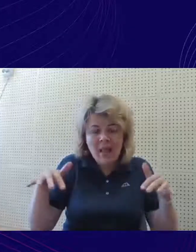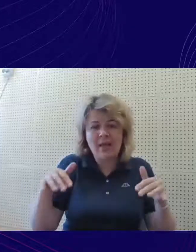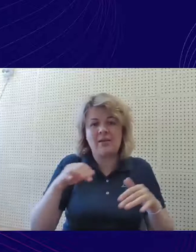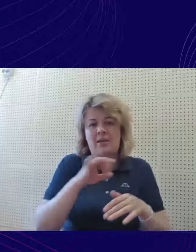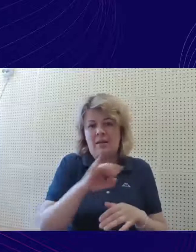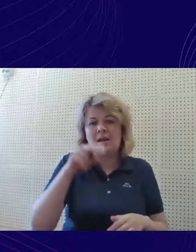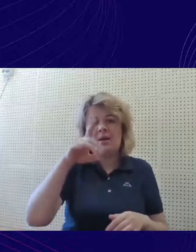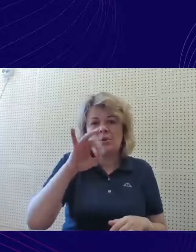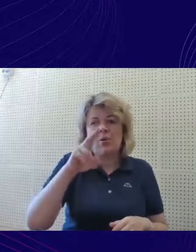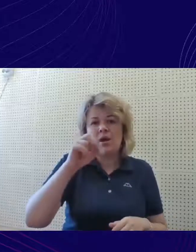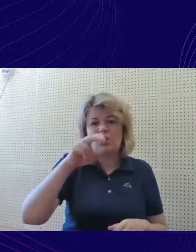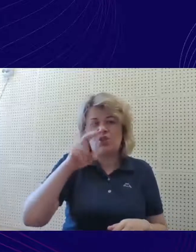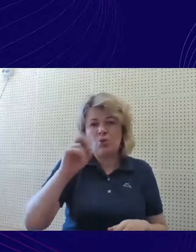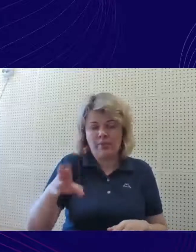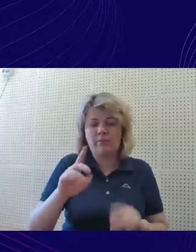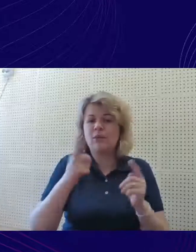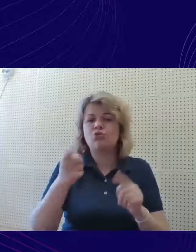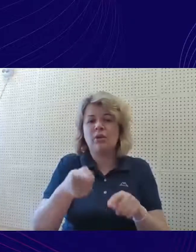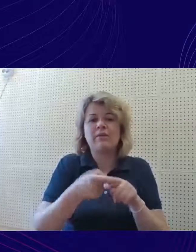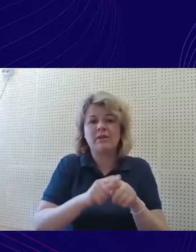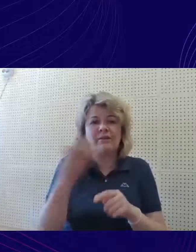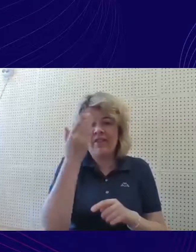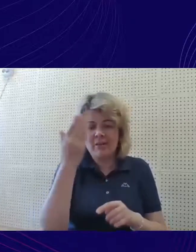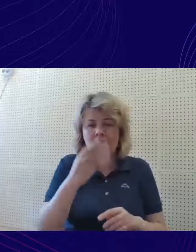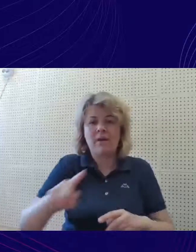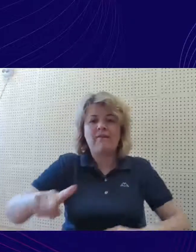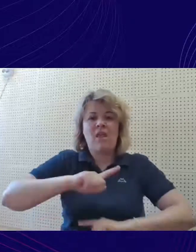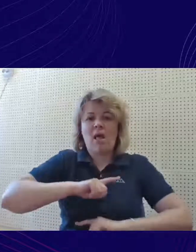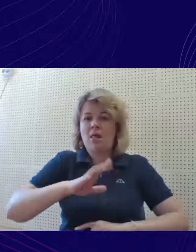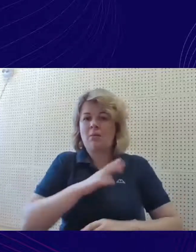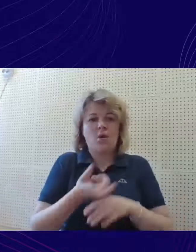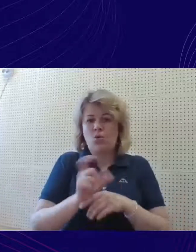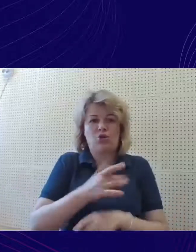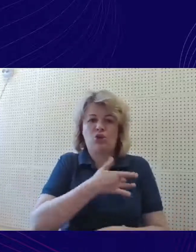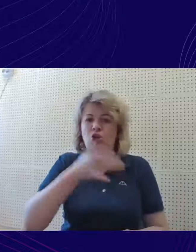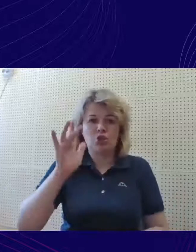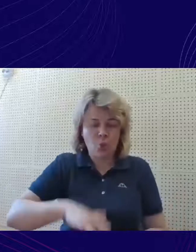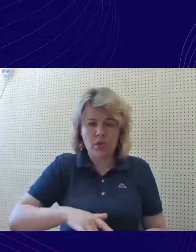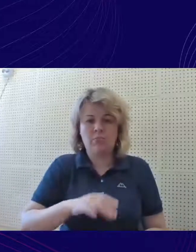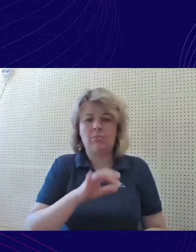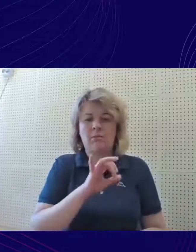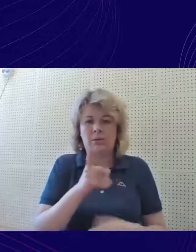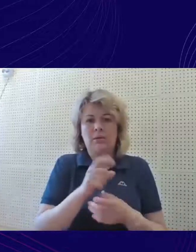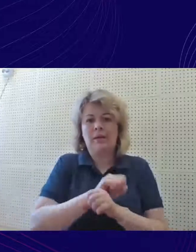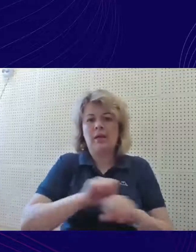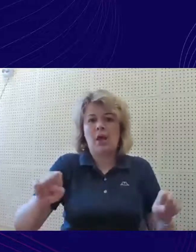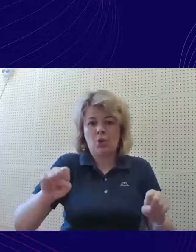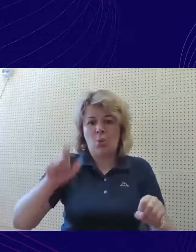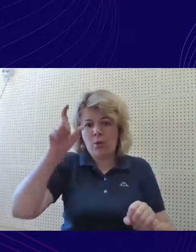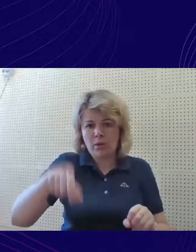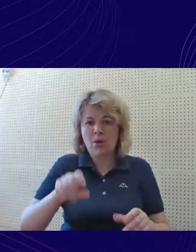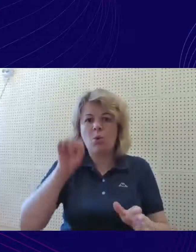фильме финал был очень жестокий, и герой убивал там